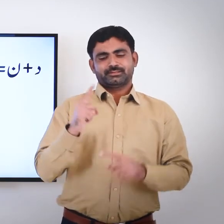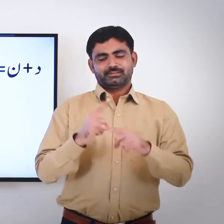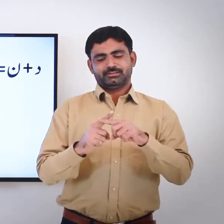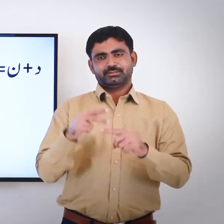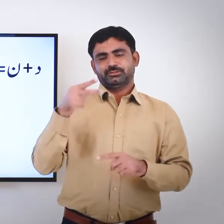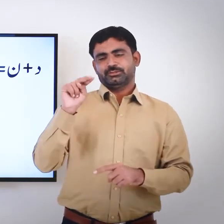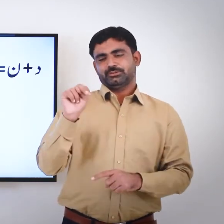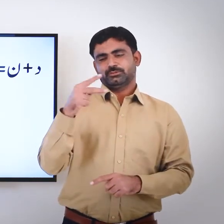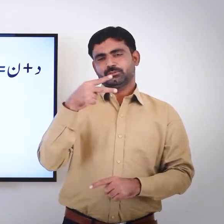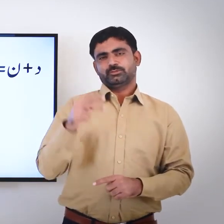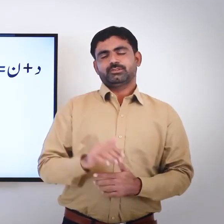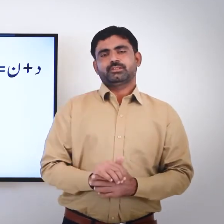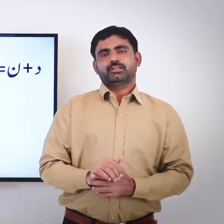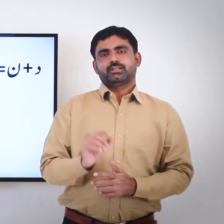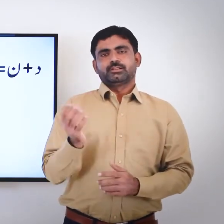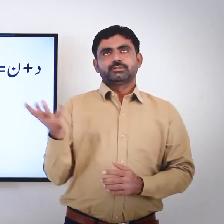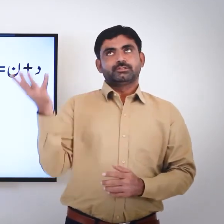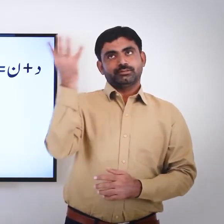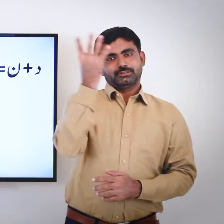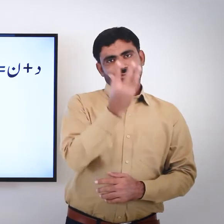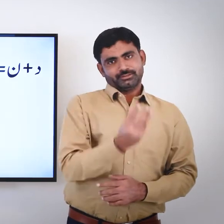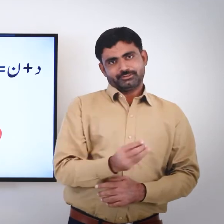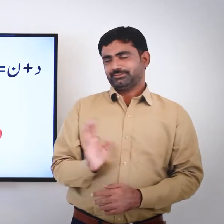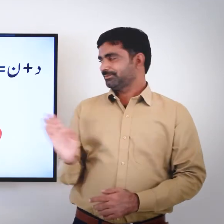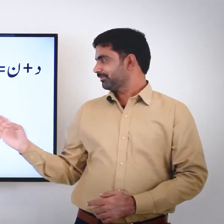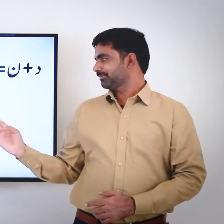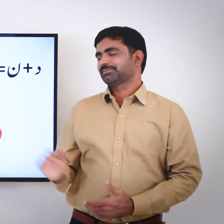دال جمع نون برابر ہے دن۔